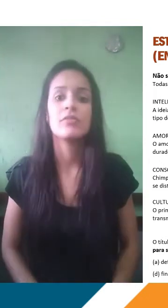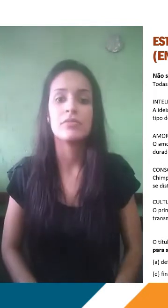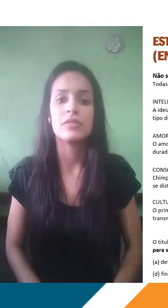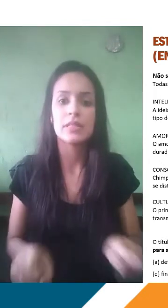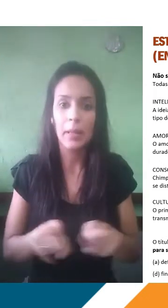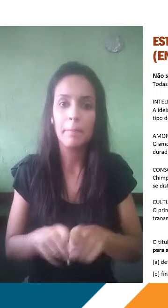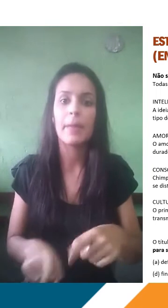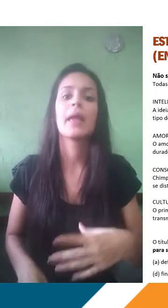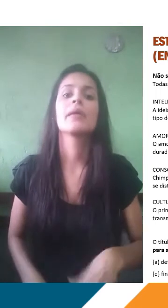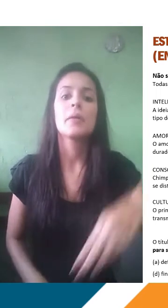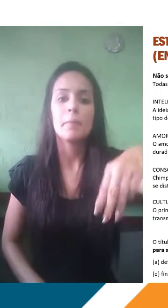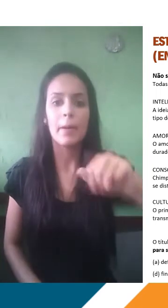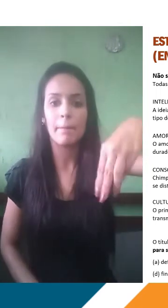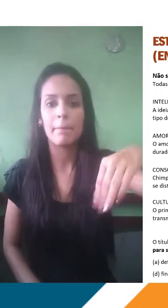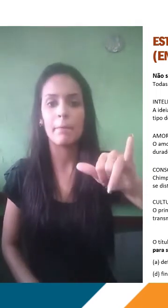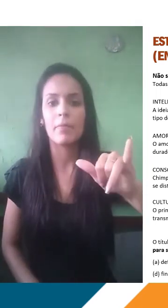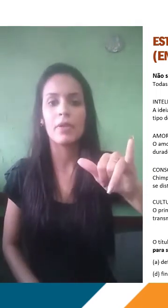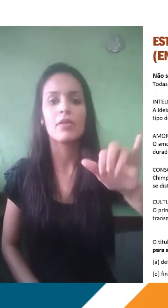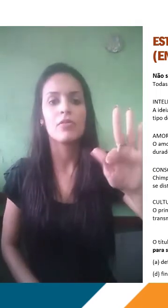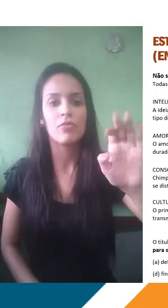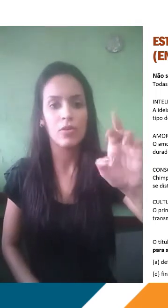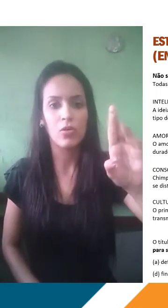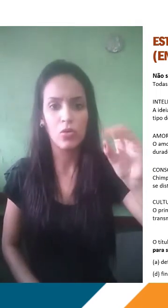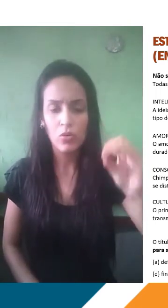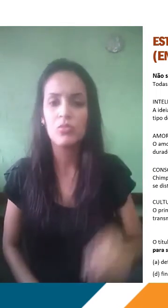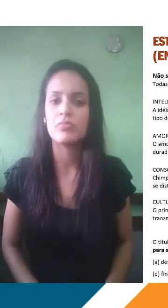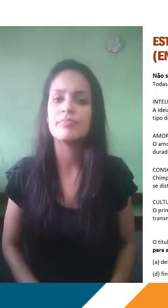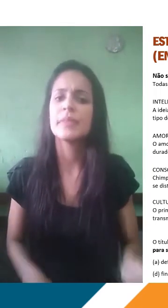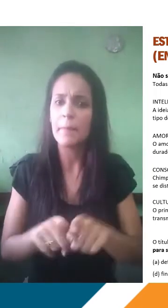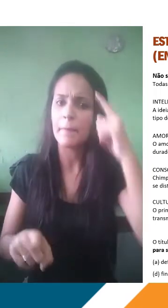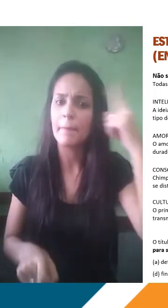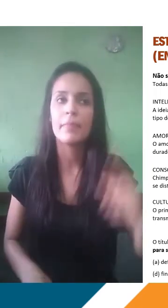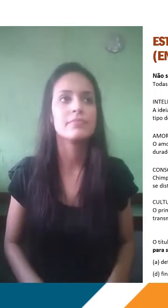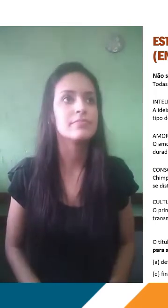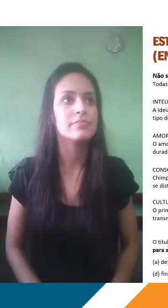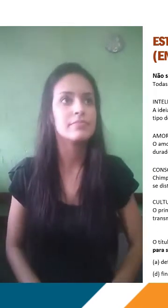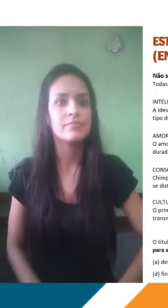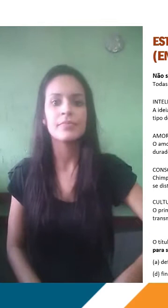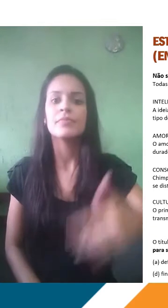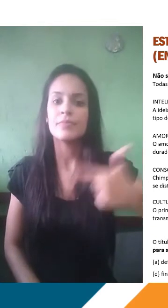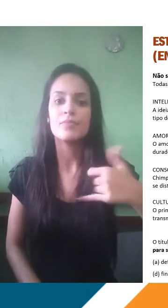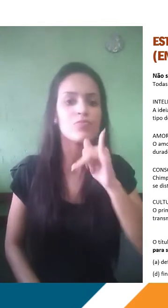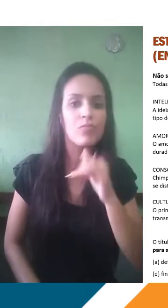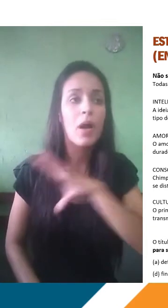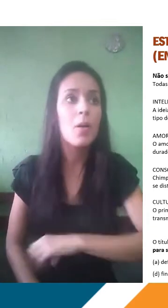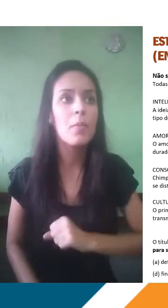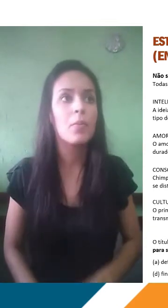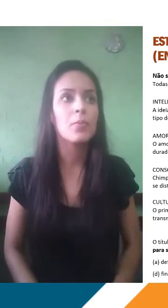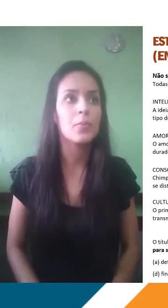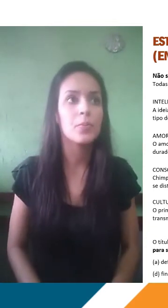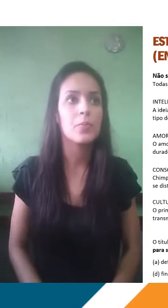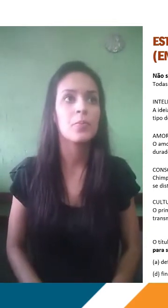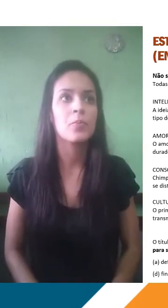Amor O amor, tido como o mais elevado dos sentimentos, é parecido em várias espécies Como os corvos,